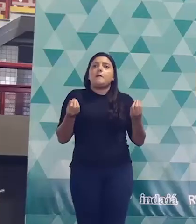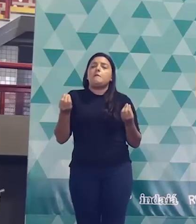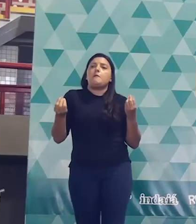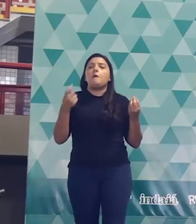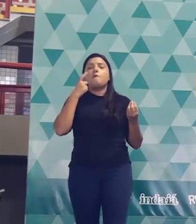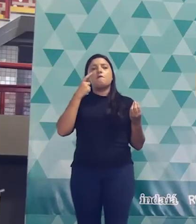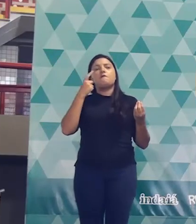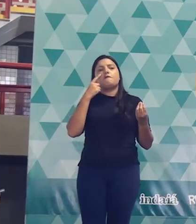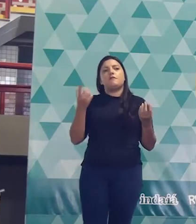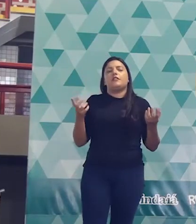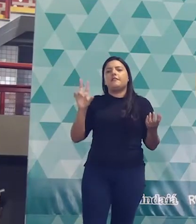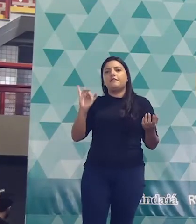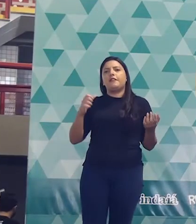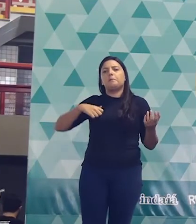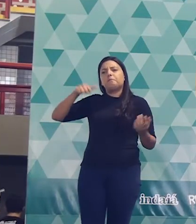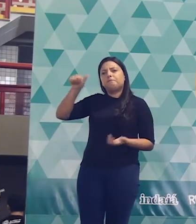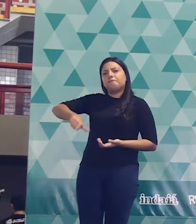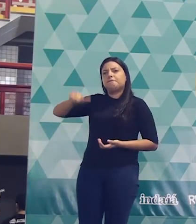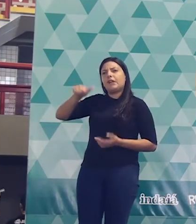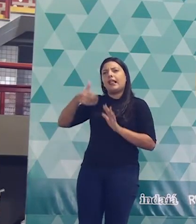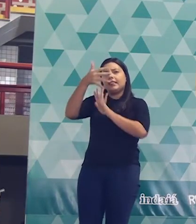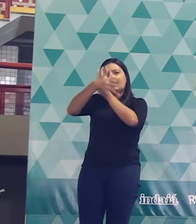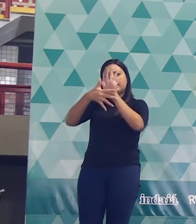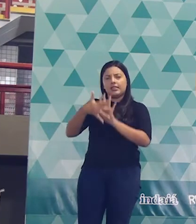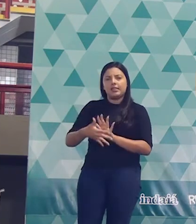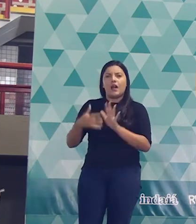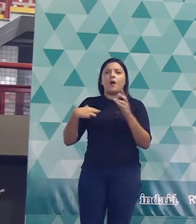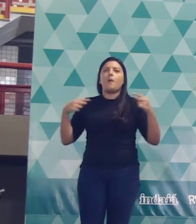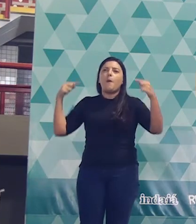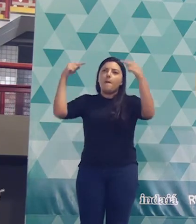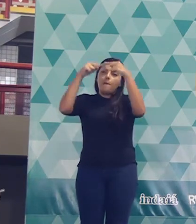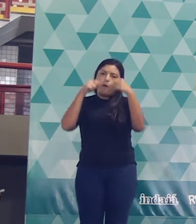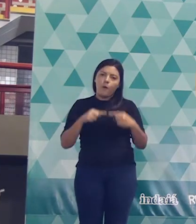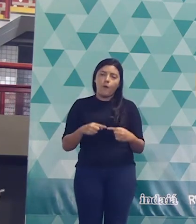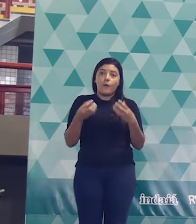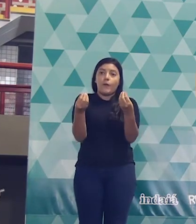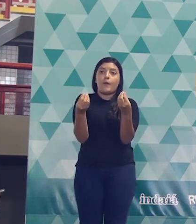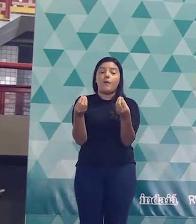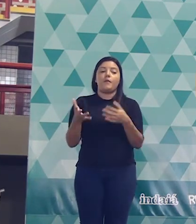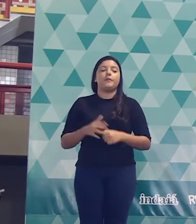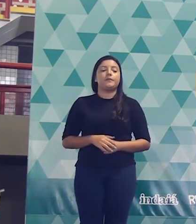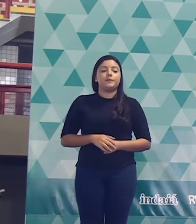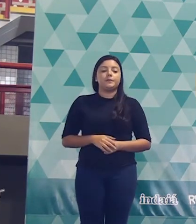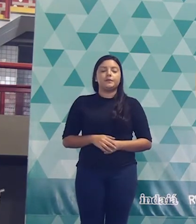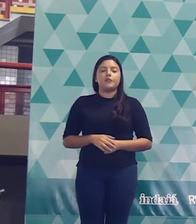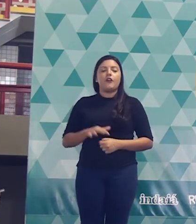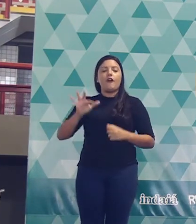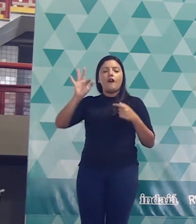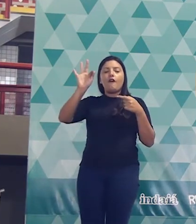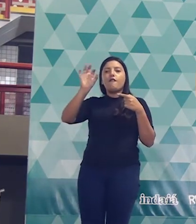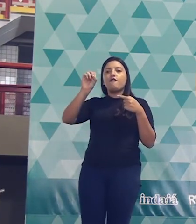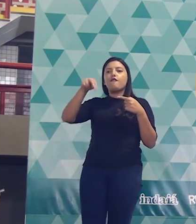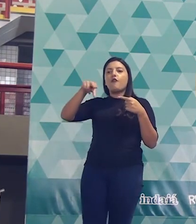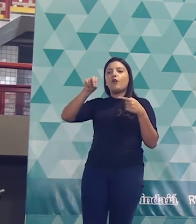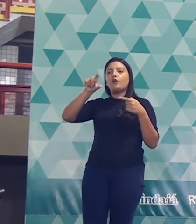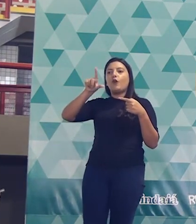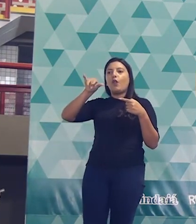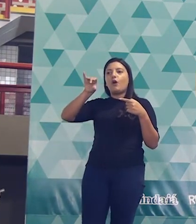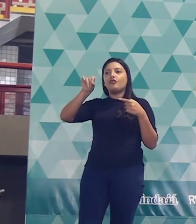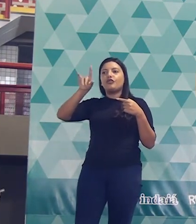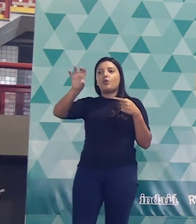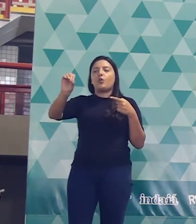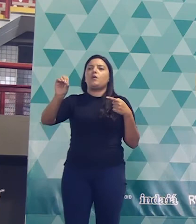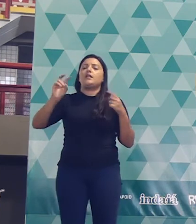forma se pode analisar um texto a partir desses mecanismos. O que é o fonológico? Fonológico tem a ver com o